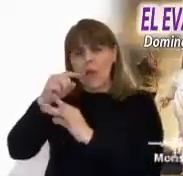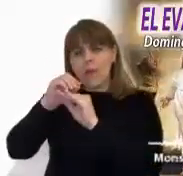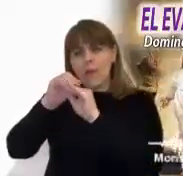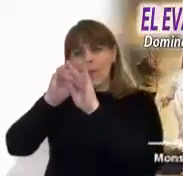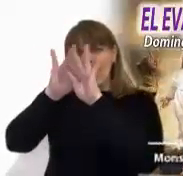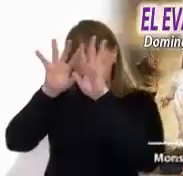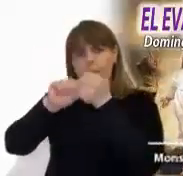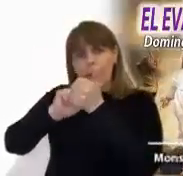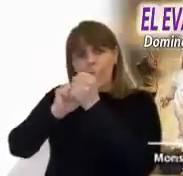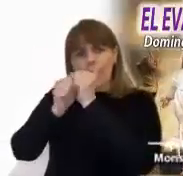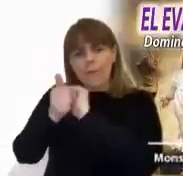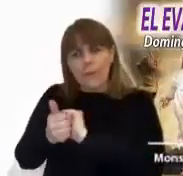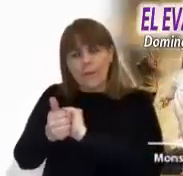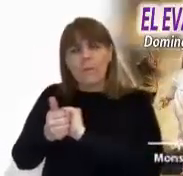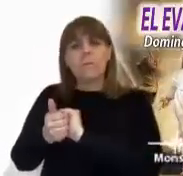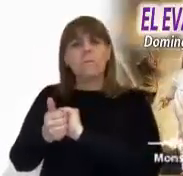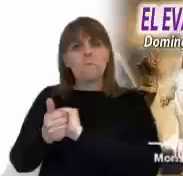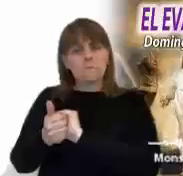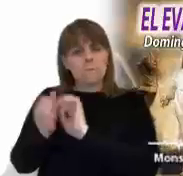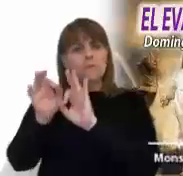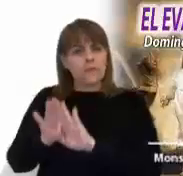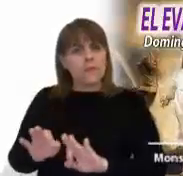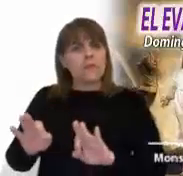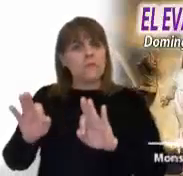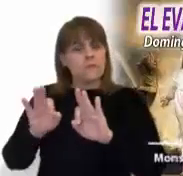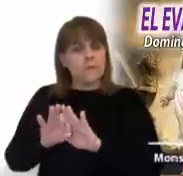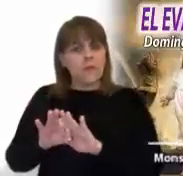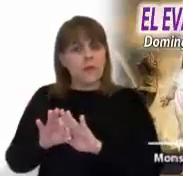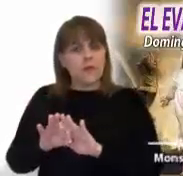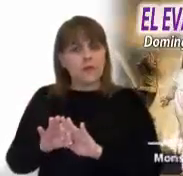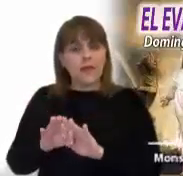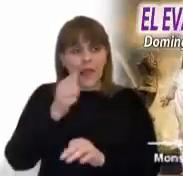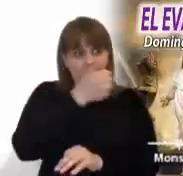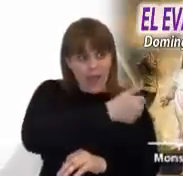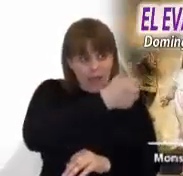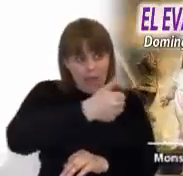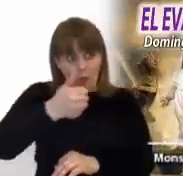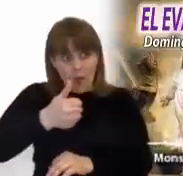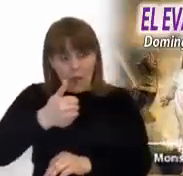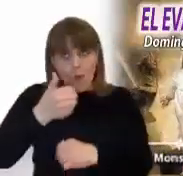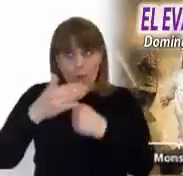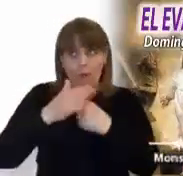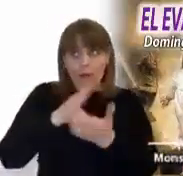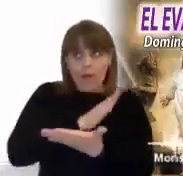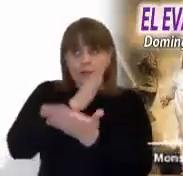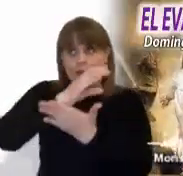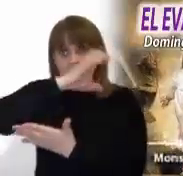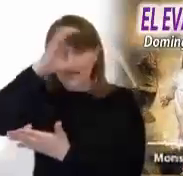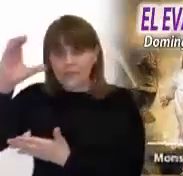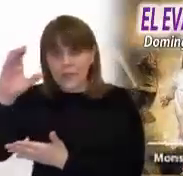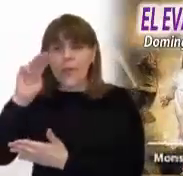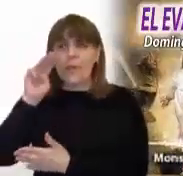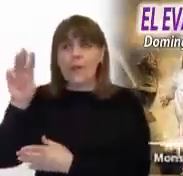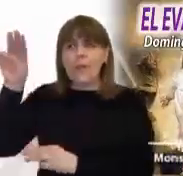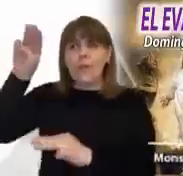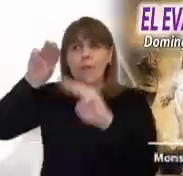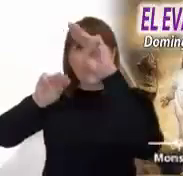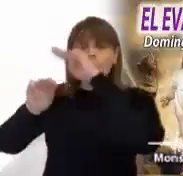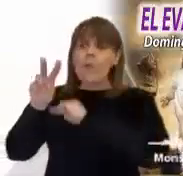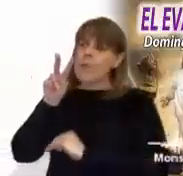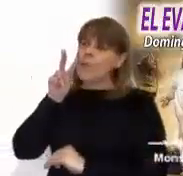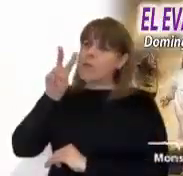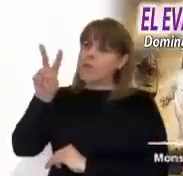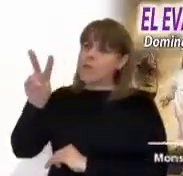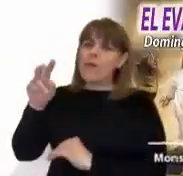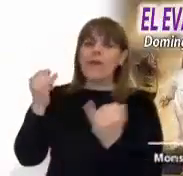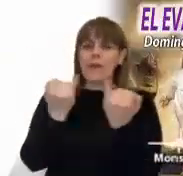cruz. Cada uno de nosotros, en marcha en nuestro éxodo hacia el cielo, miramos el monte como Israel miraba el